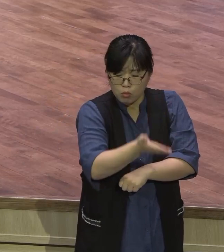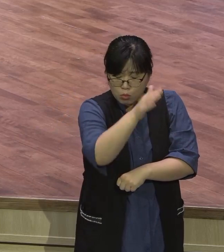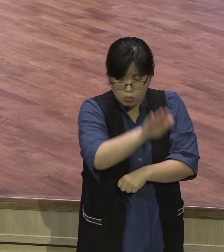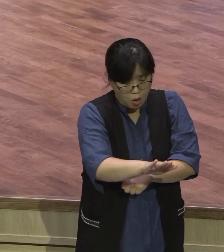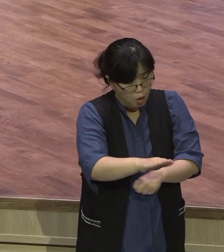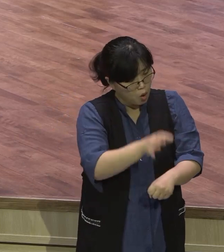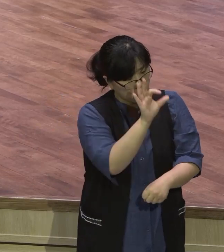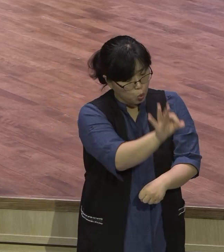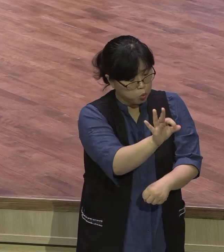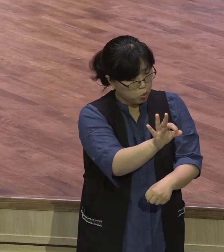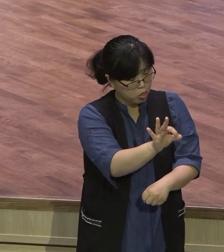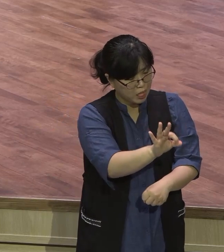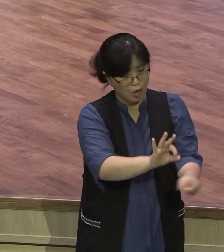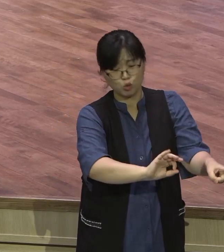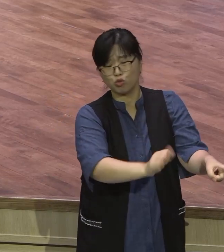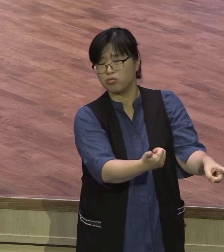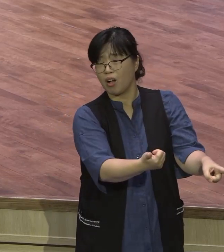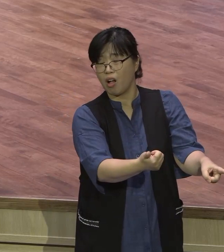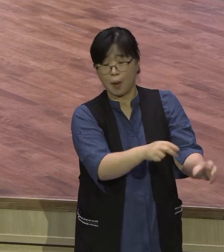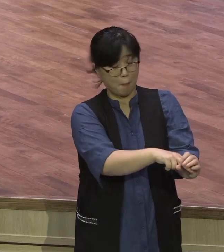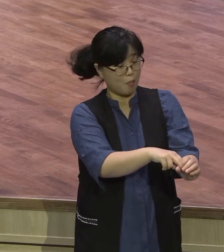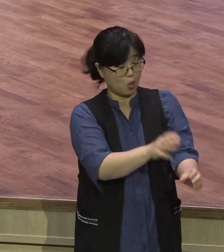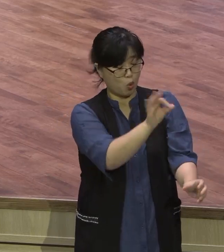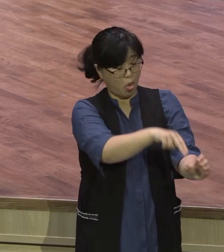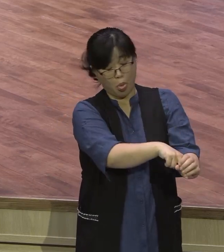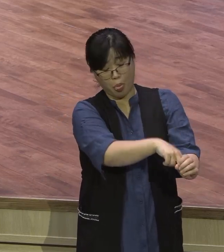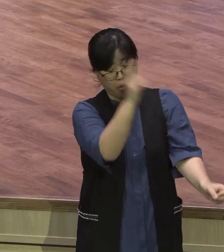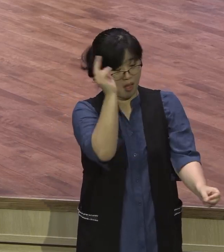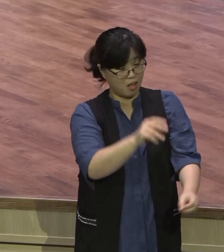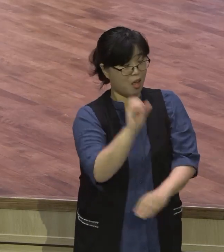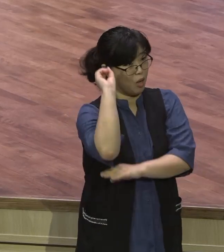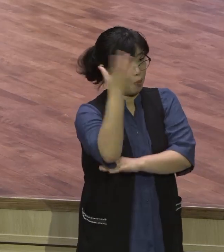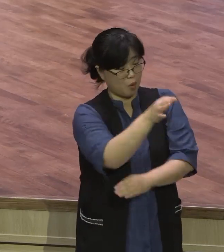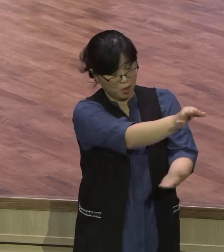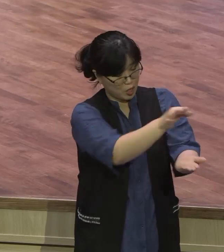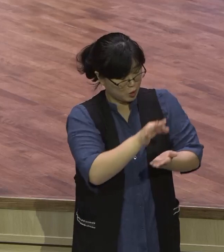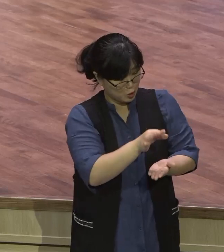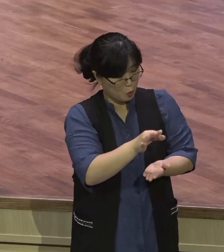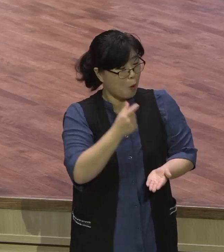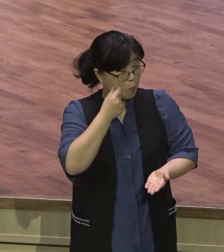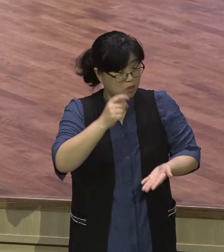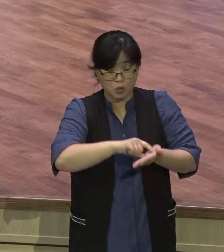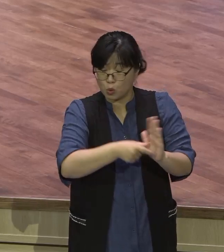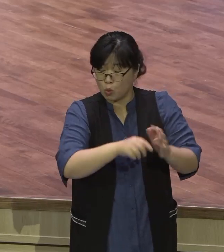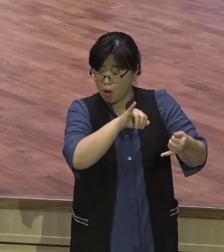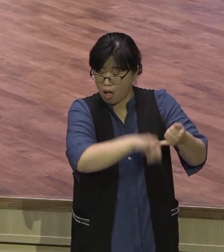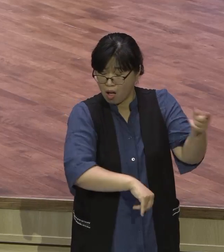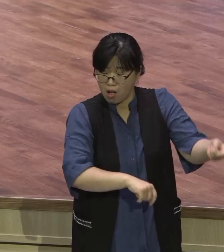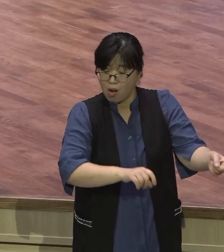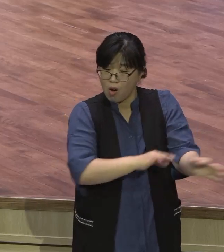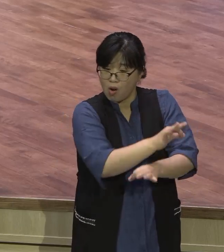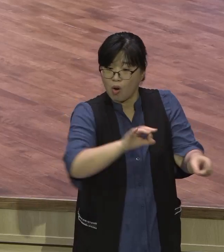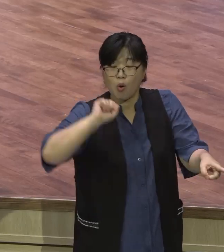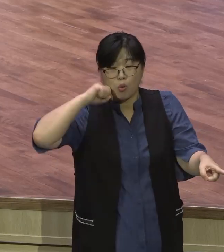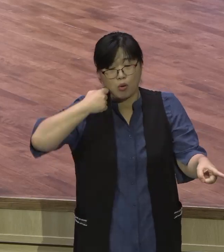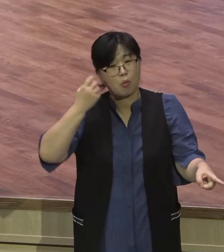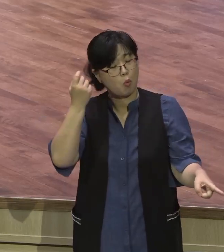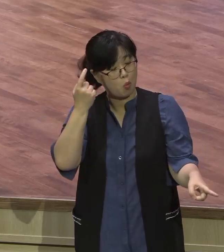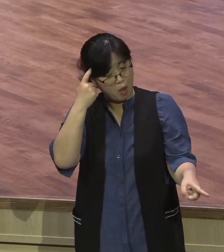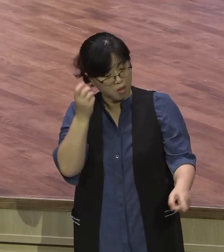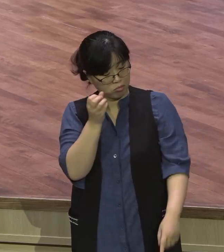신문 기다려요. 신고가 다 내면서 신문 하루 종일 그때는 테레비도 다리도 자리 없으니까 신문만 기다리는데 야 그때